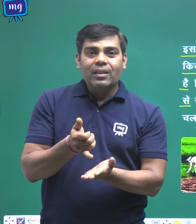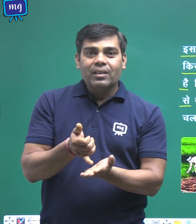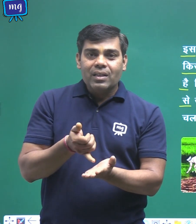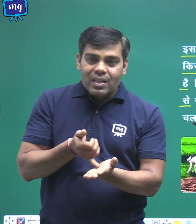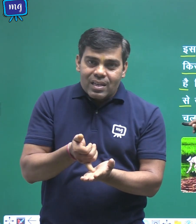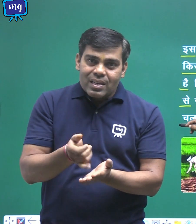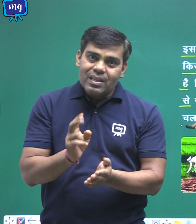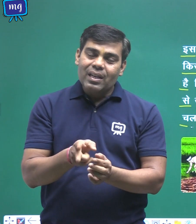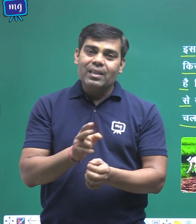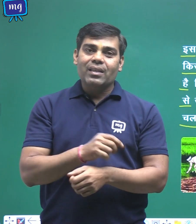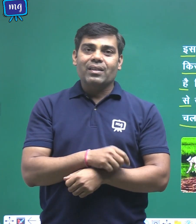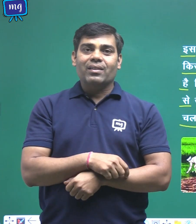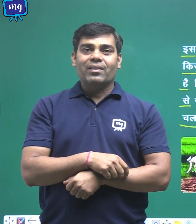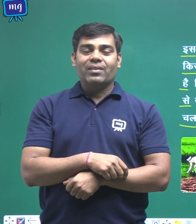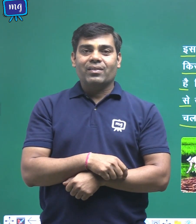चलाता है।